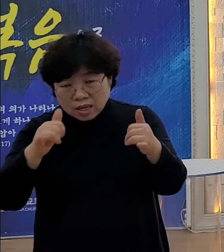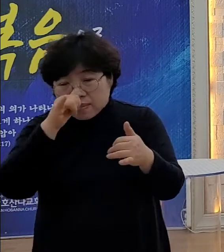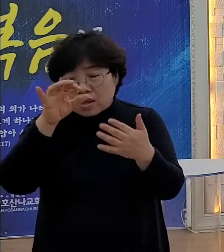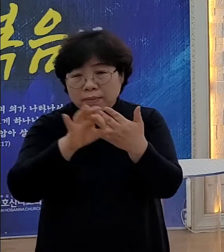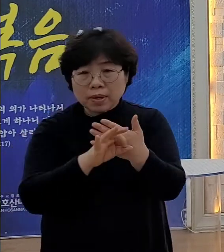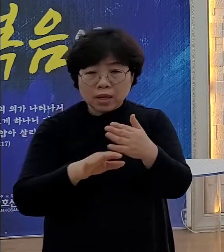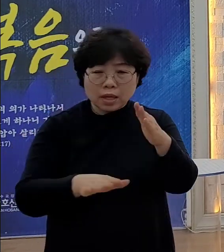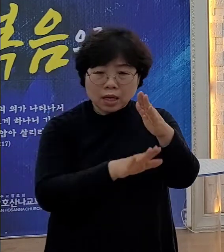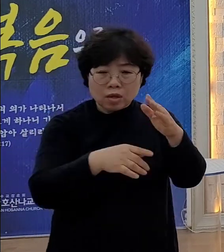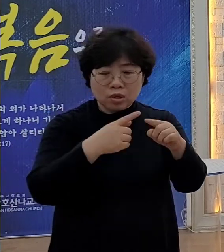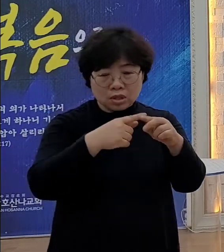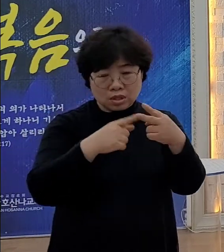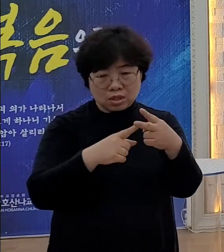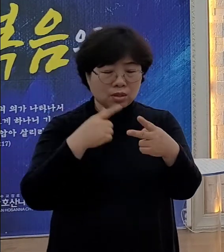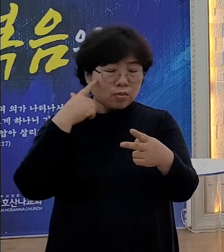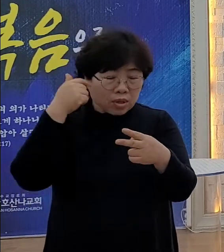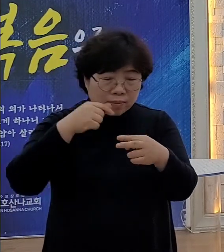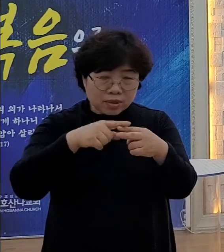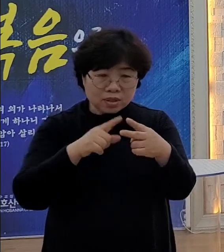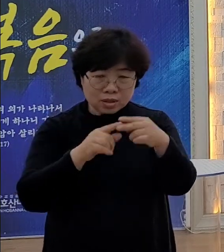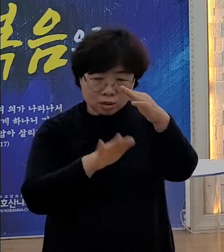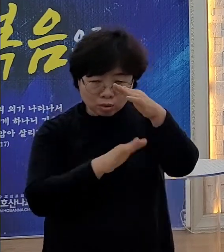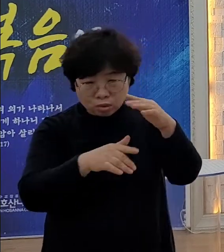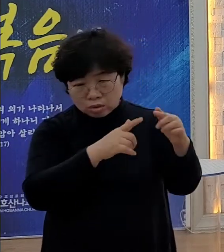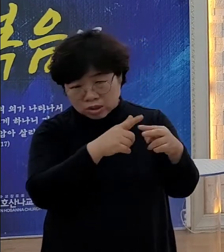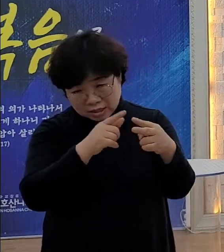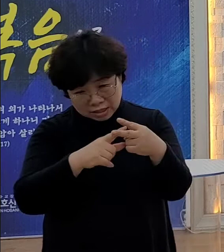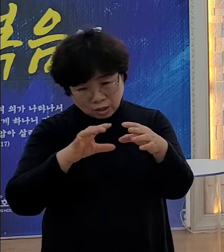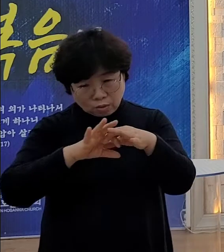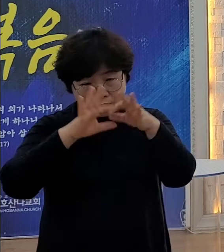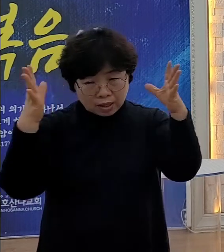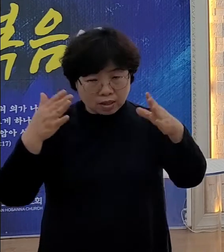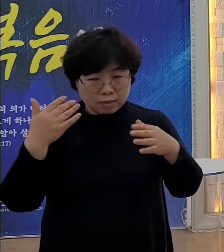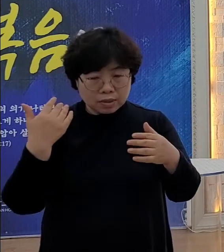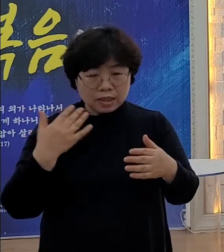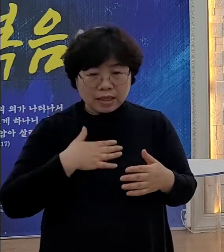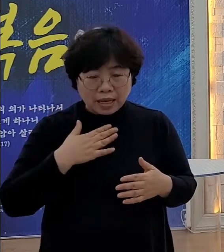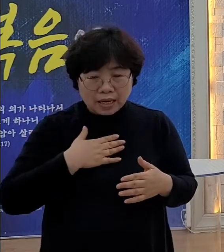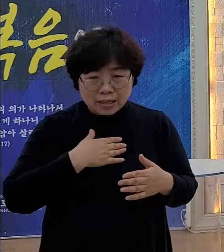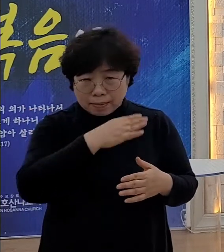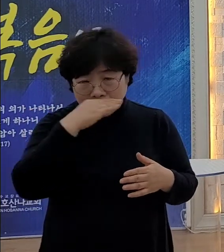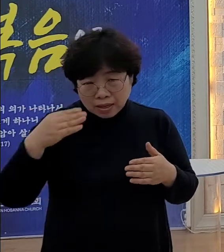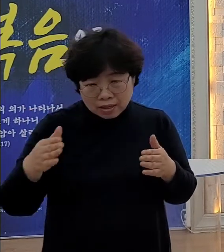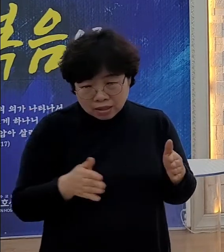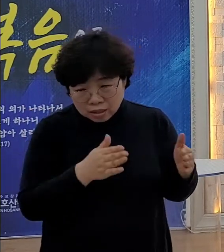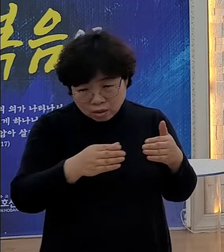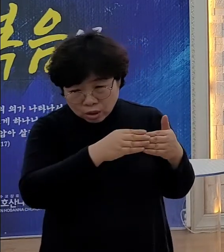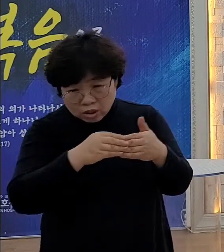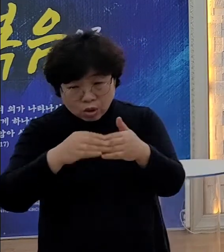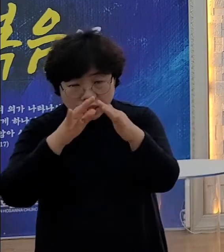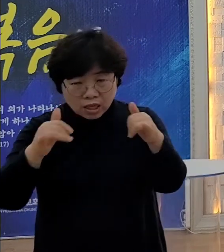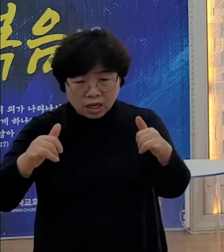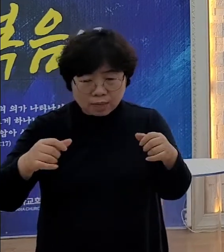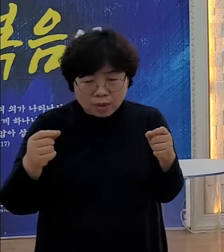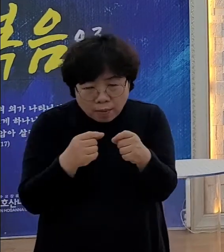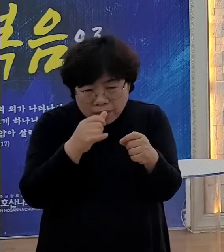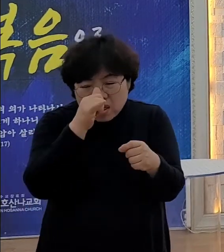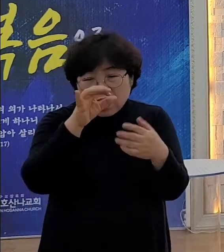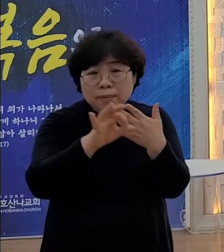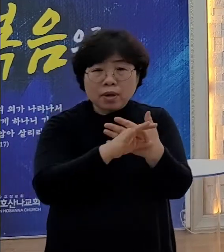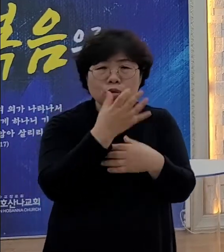그게 가족이든 목사님이든 누구든 그런 사람이 있는 자가 복된 자지. 못하고 있는데도 아무도 말해주지